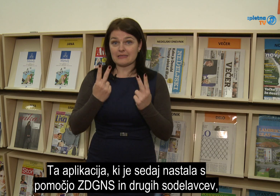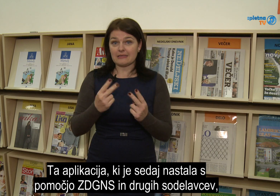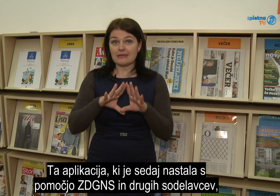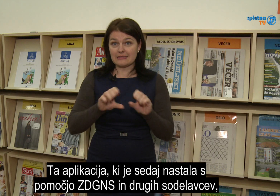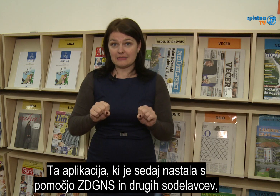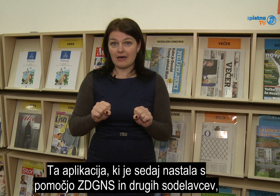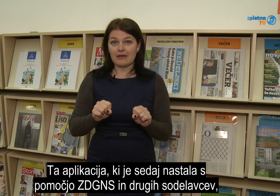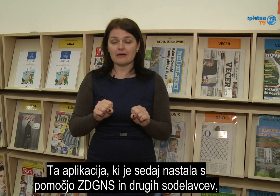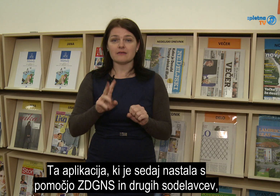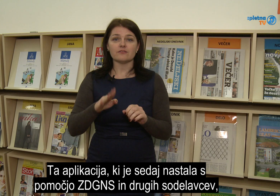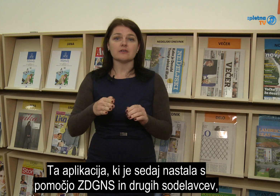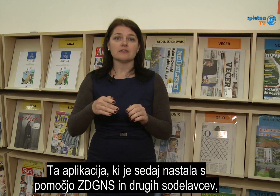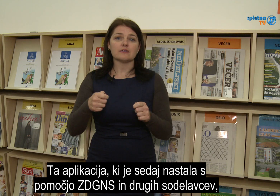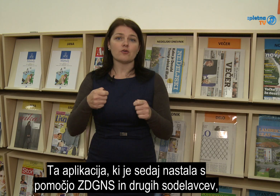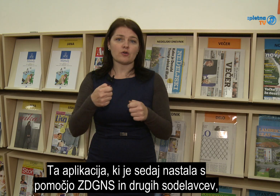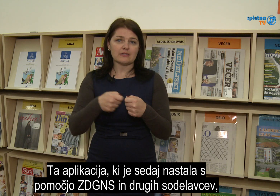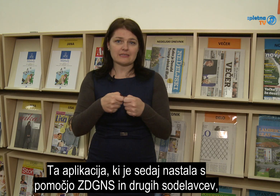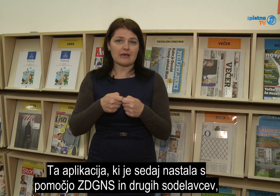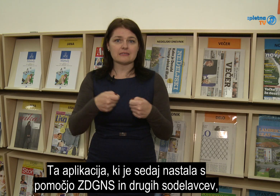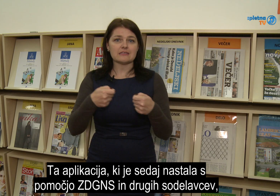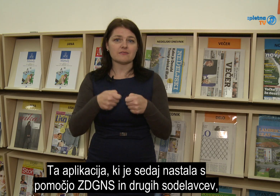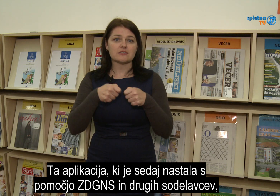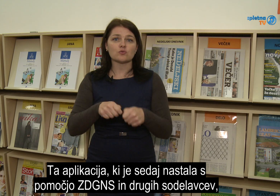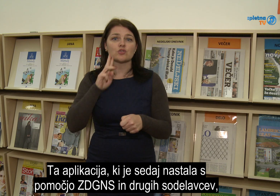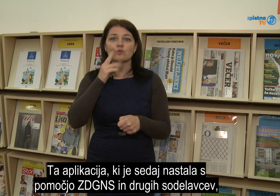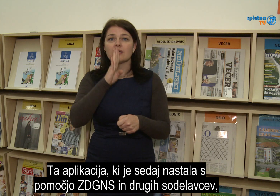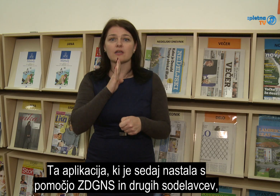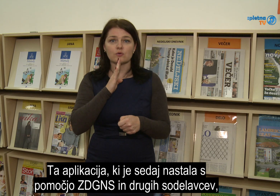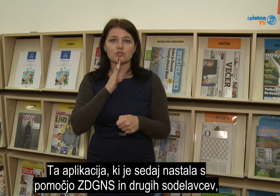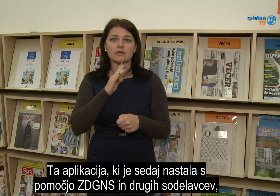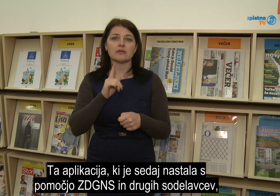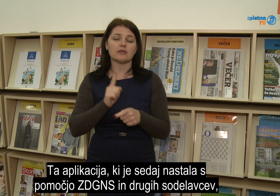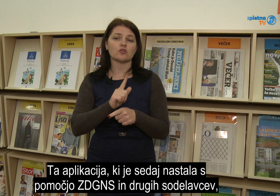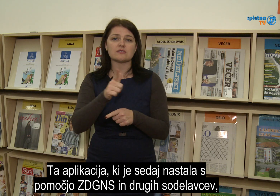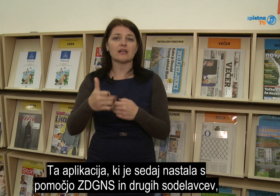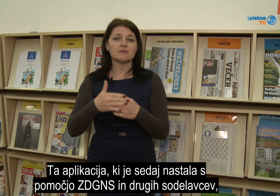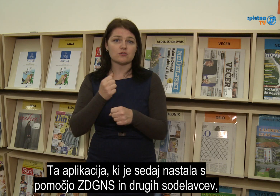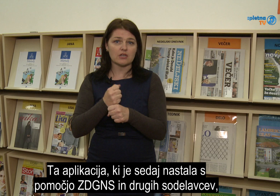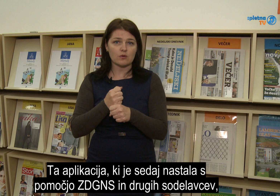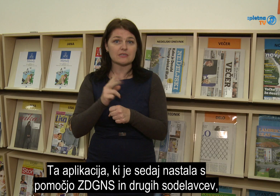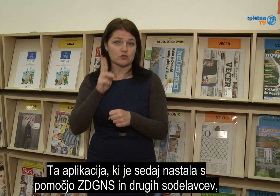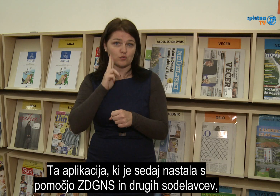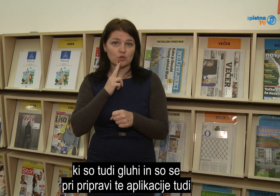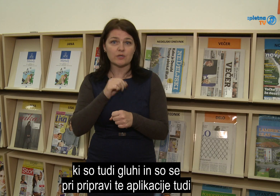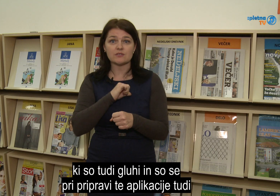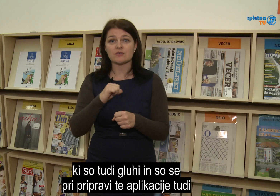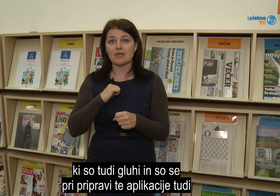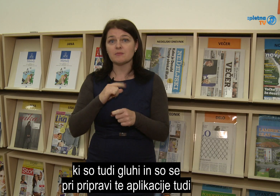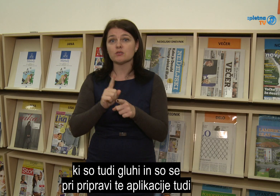sedaj nastala v organizaciji Zveze društev gluhih in naglušnih in ostalimi sodelavci, ki so tudi gluhi in so sami se tudi